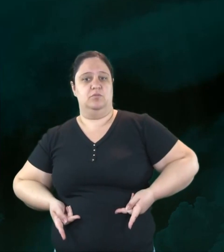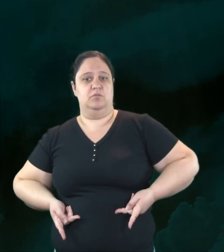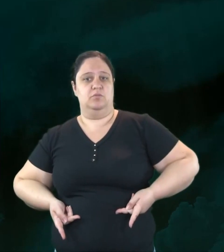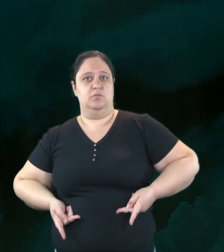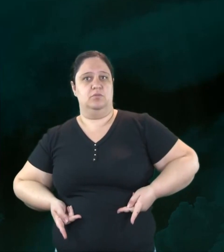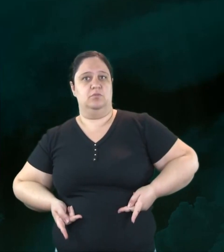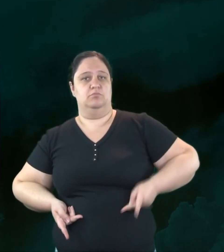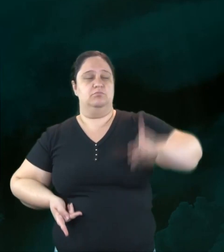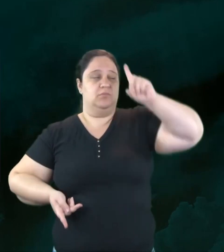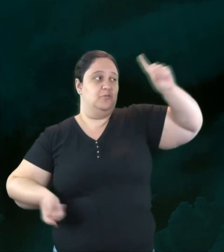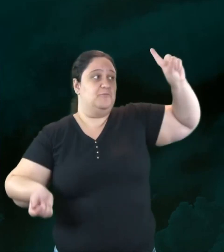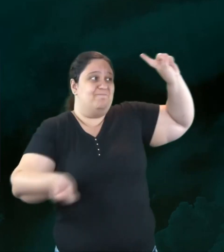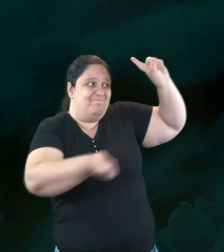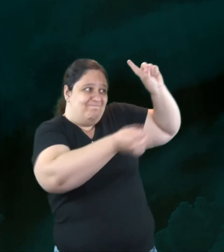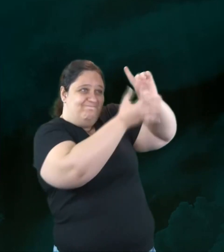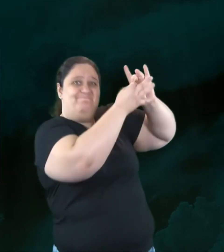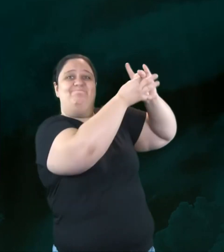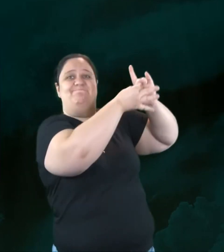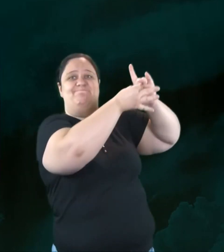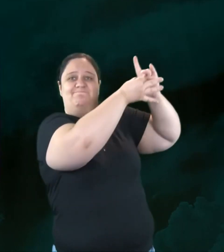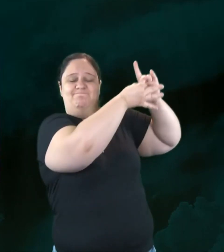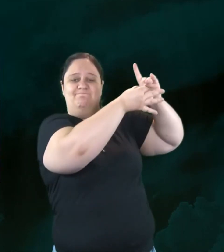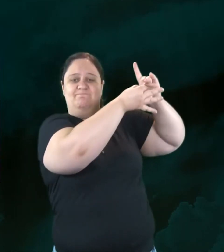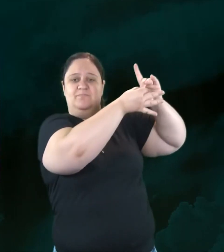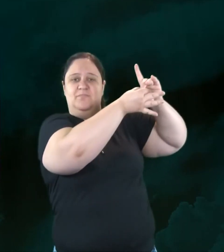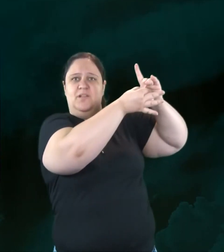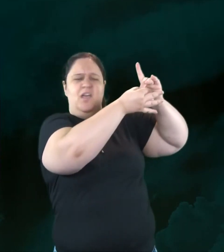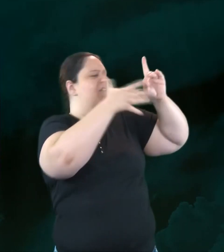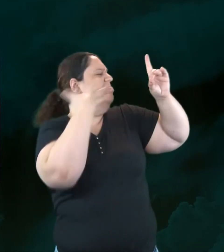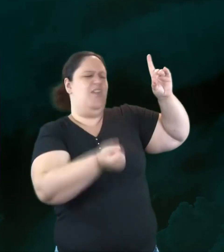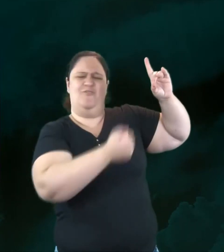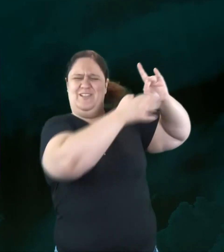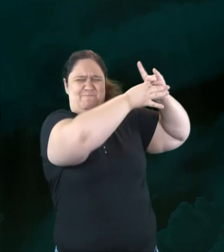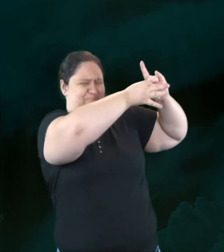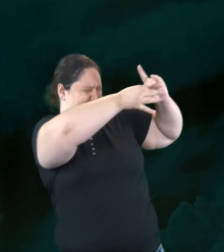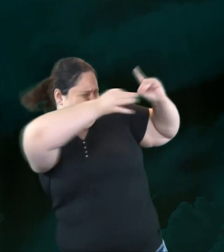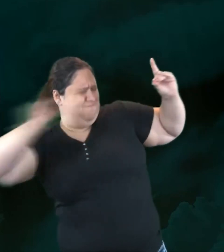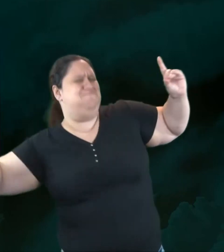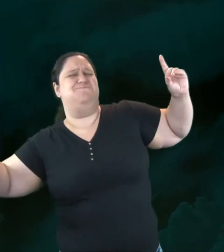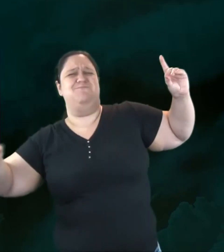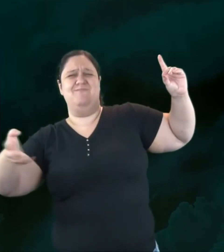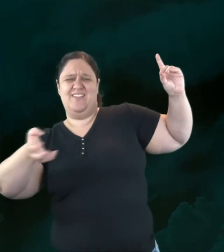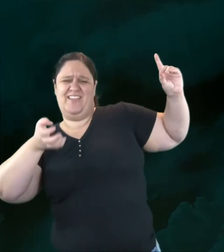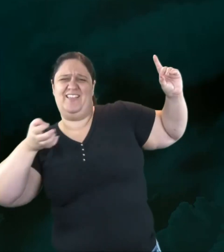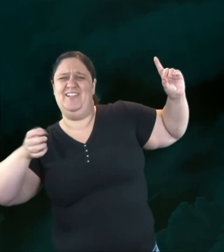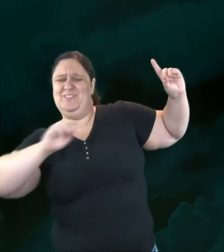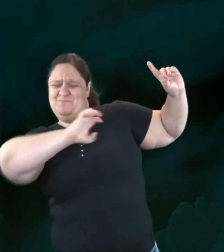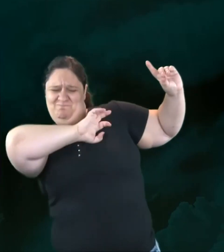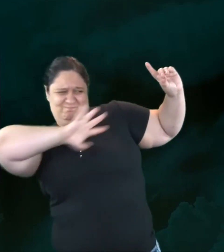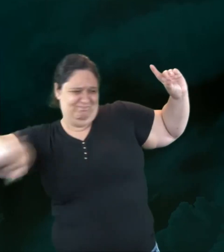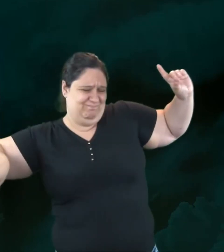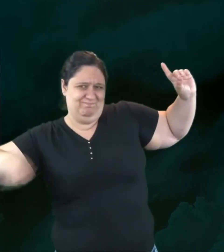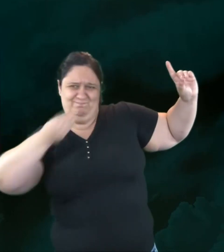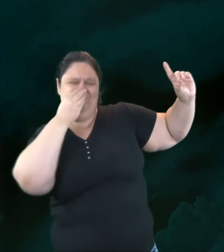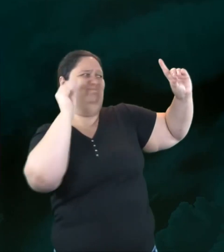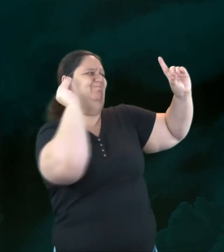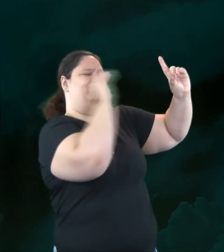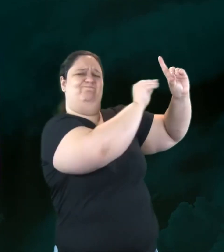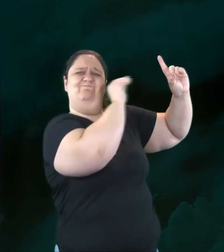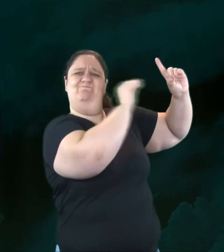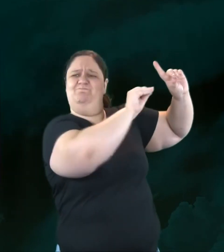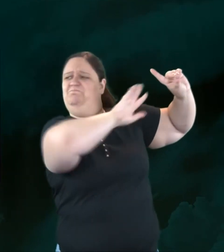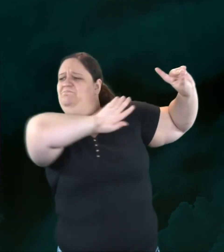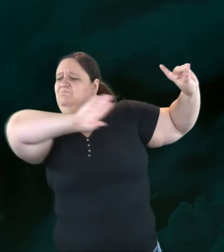para com o Criador. Vamos sacudir isso, vamos libertar totalmente desse Deus, não temos mais nada a ver com Ele.